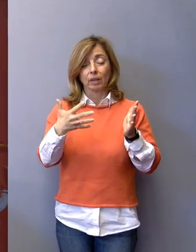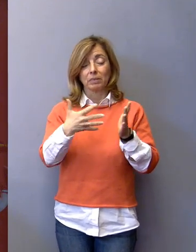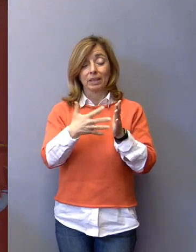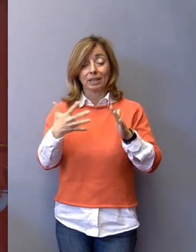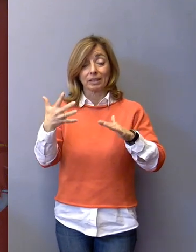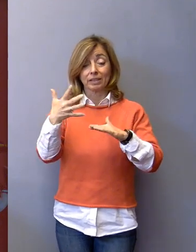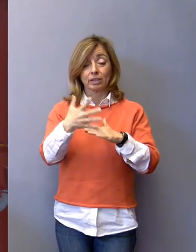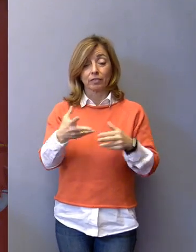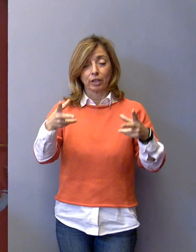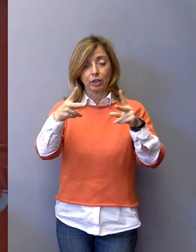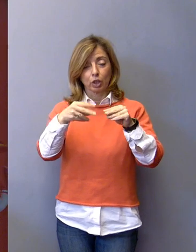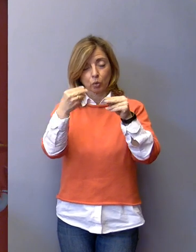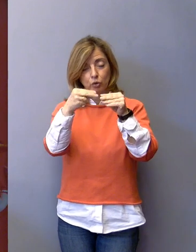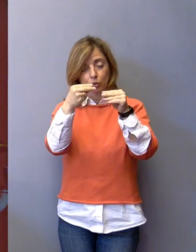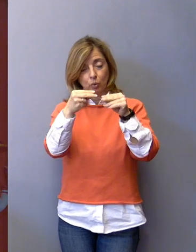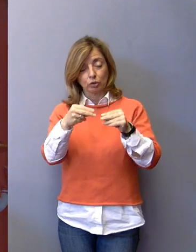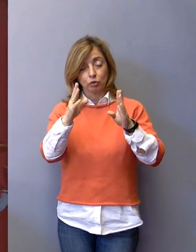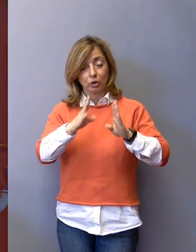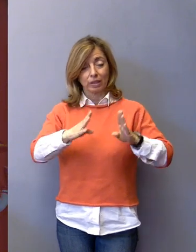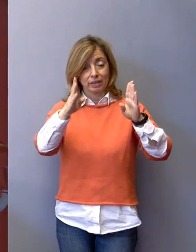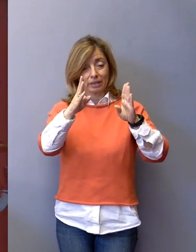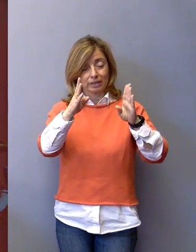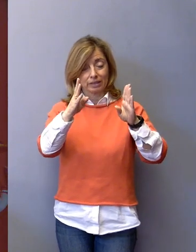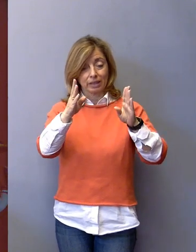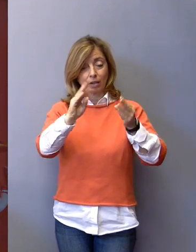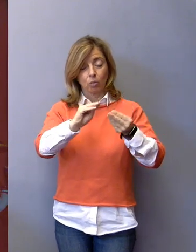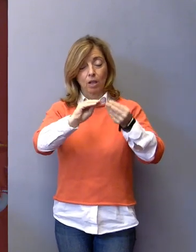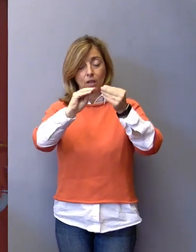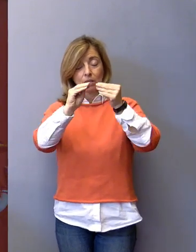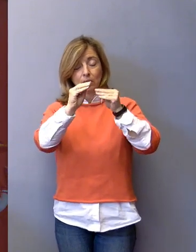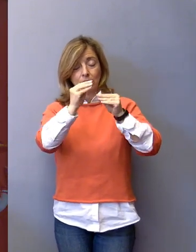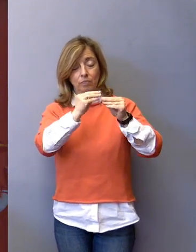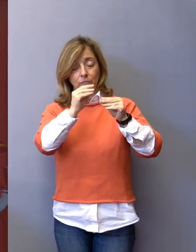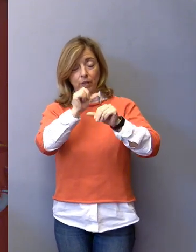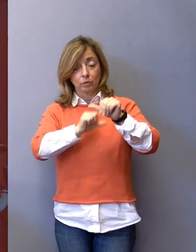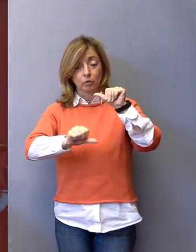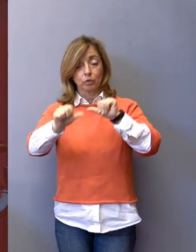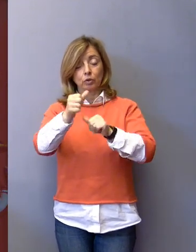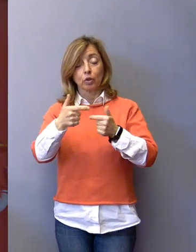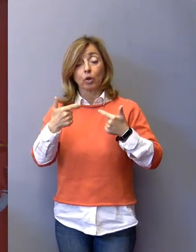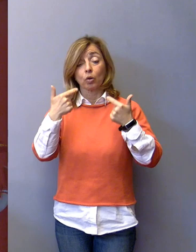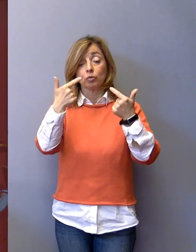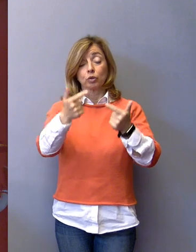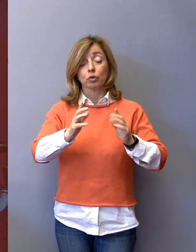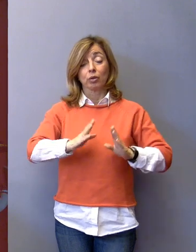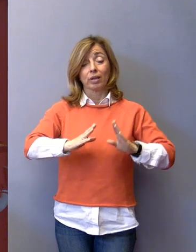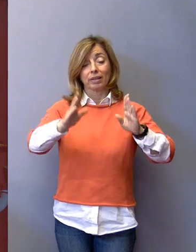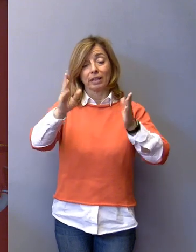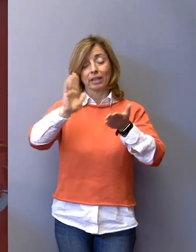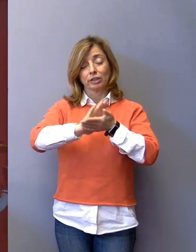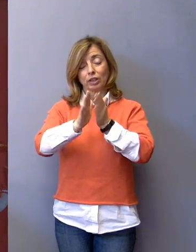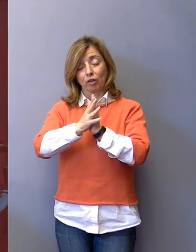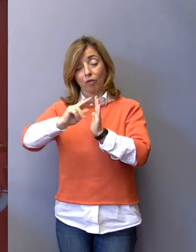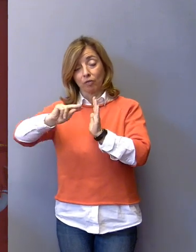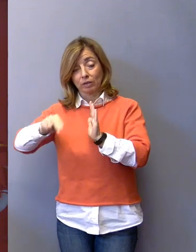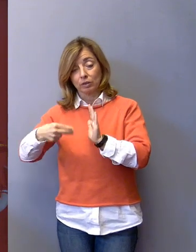di ristrutturazione edilizia e la sua sostituzione con concessioni edilizie convenzionate ugualmente soggette ad